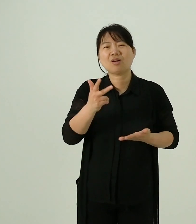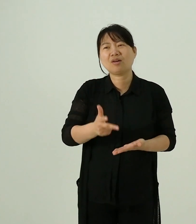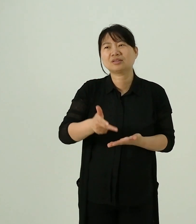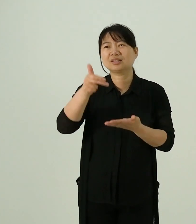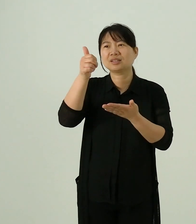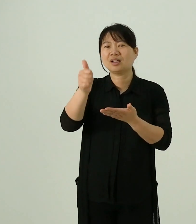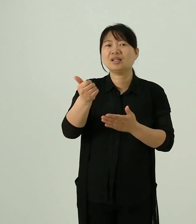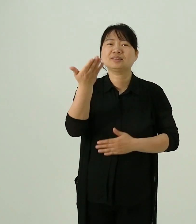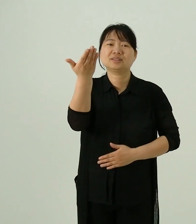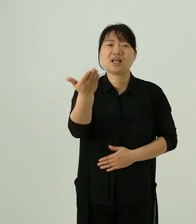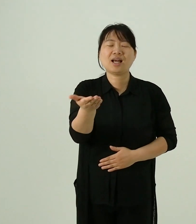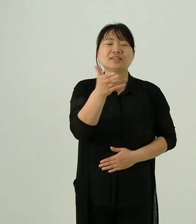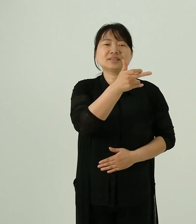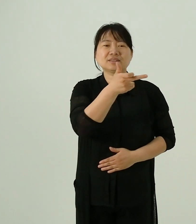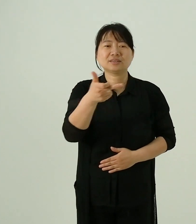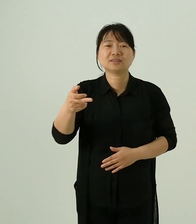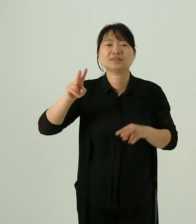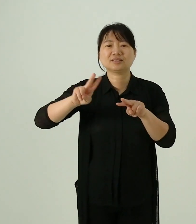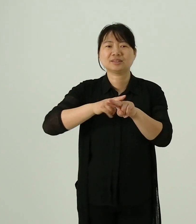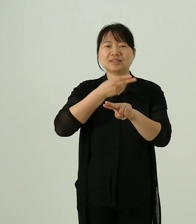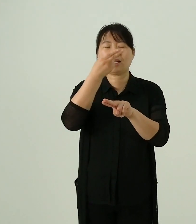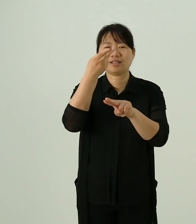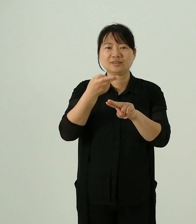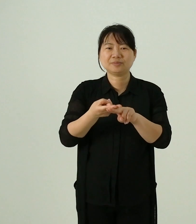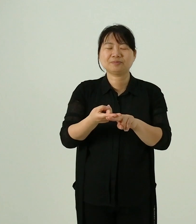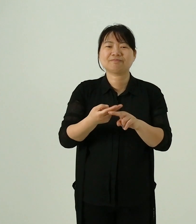주는 너의 큰 상급,